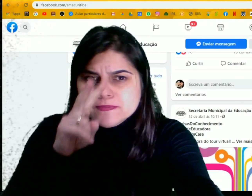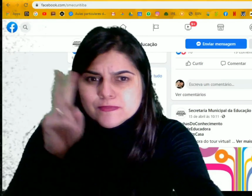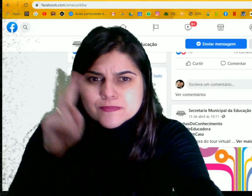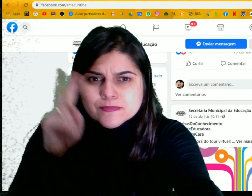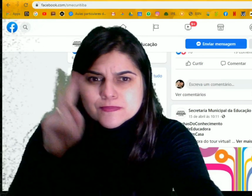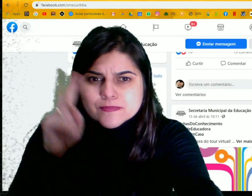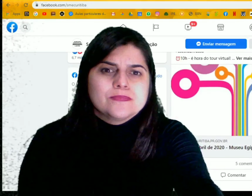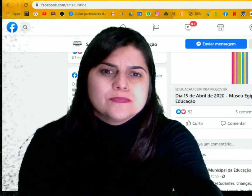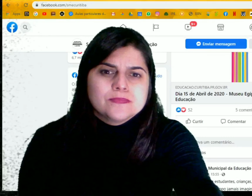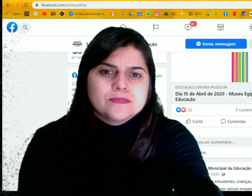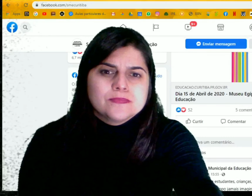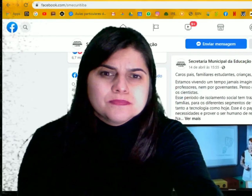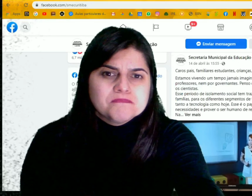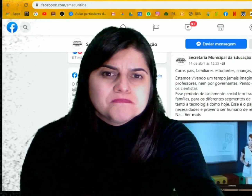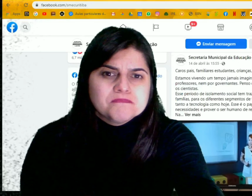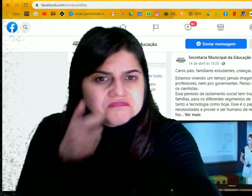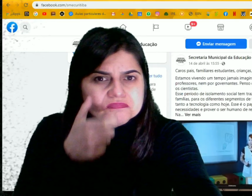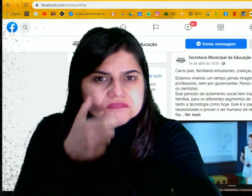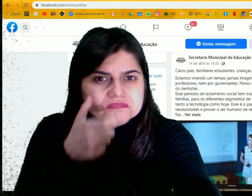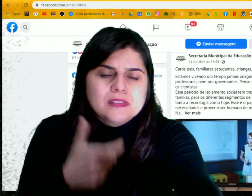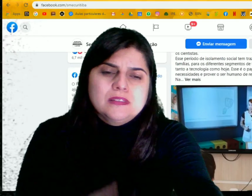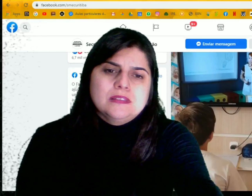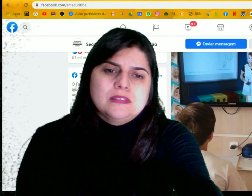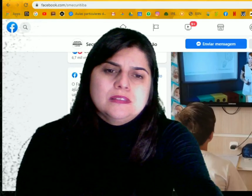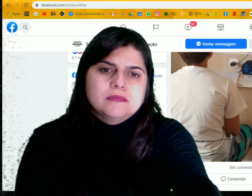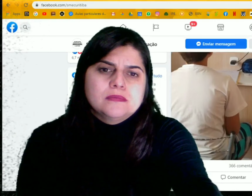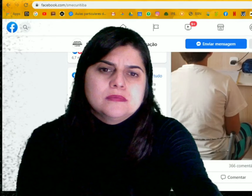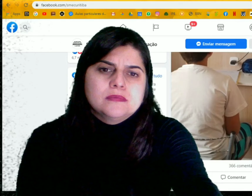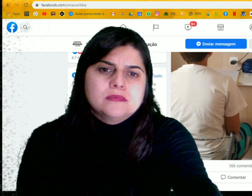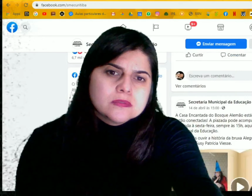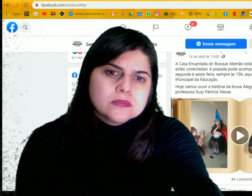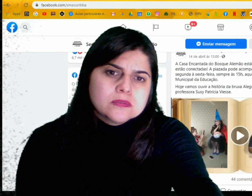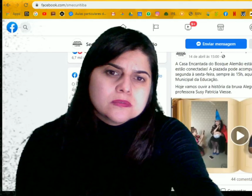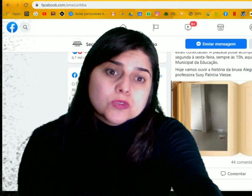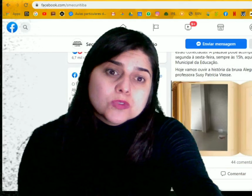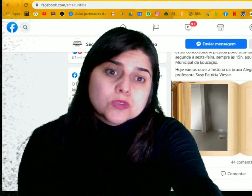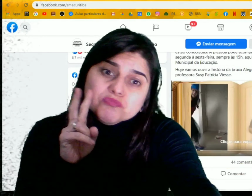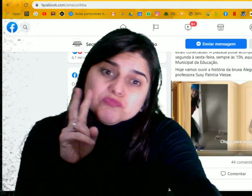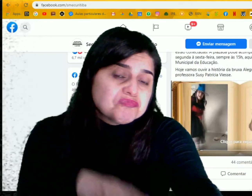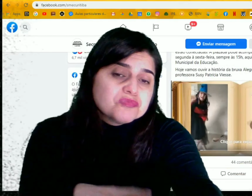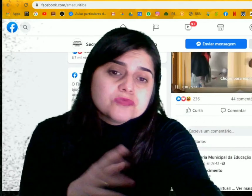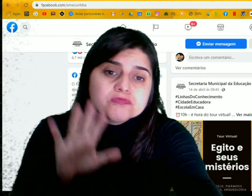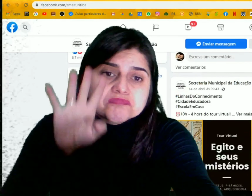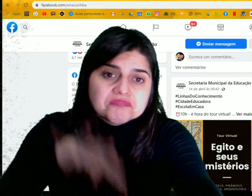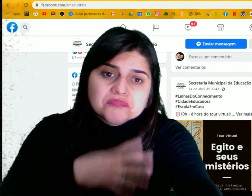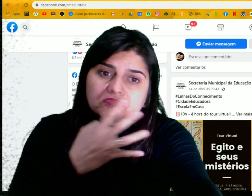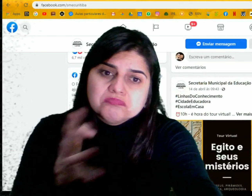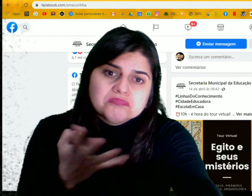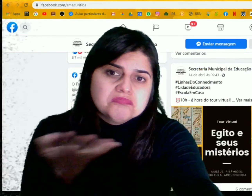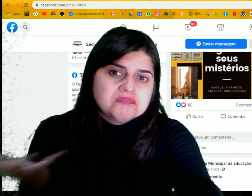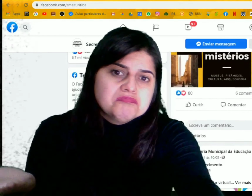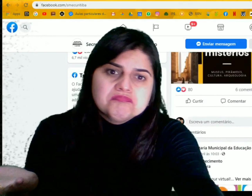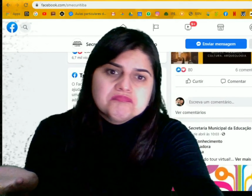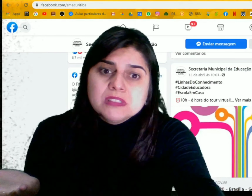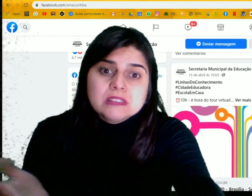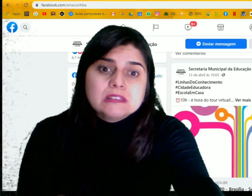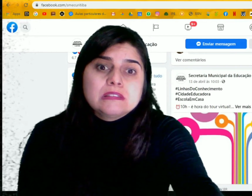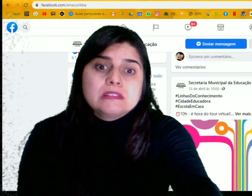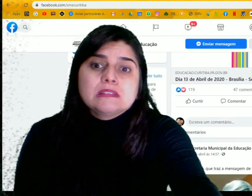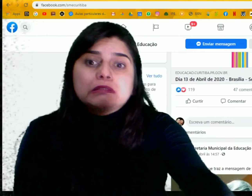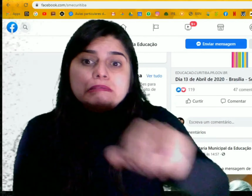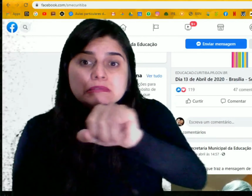Muito legal. Tem mais contações de histórias aqui. Muito bom mesmo. Muito interessante.